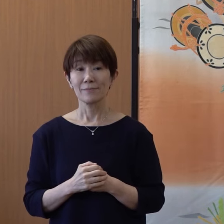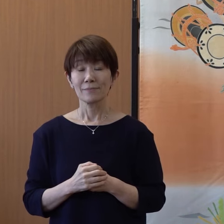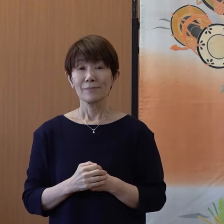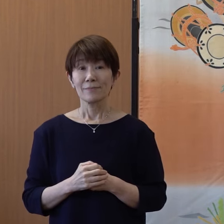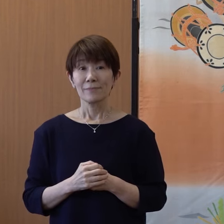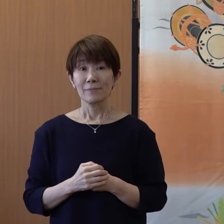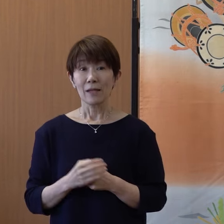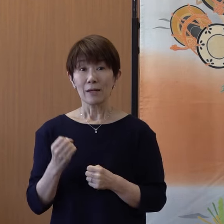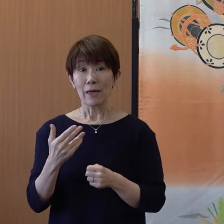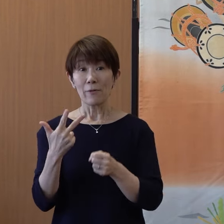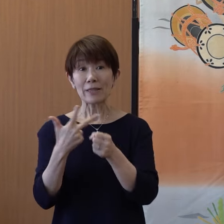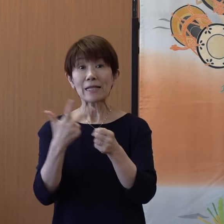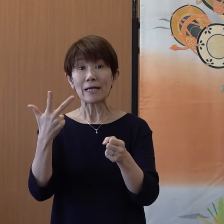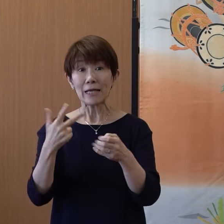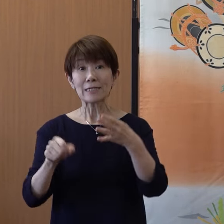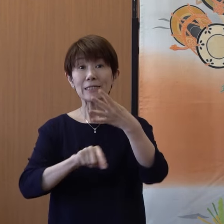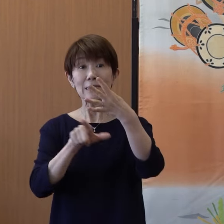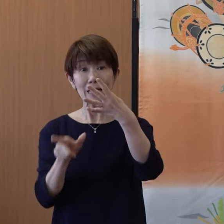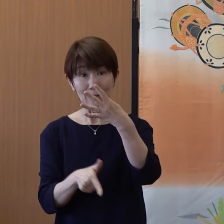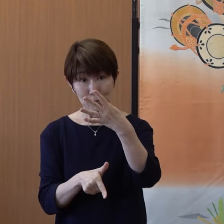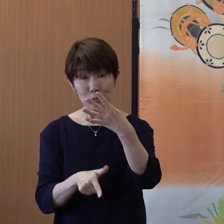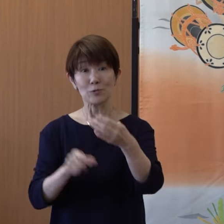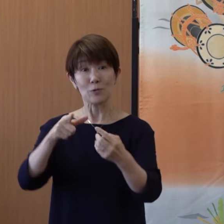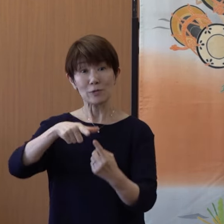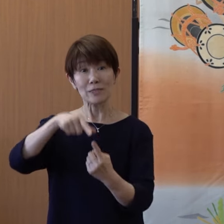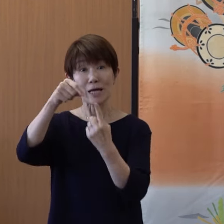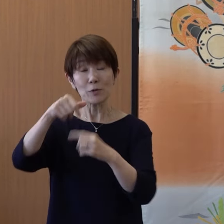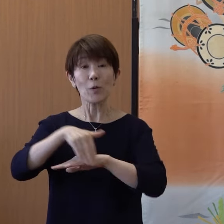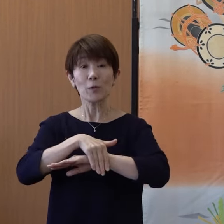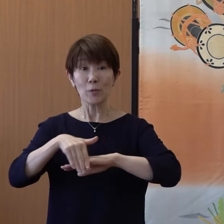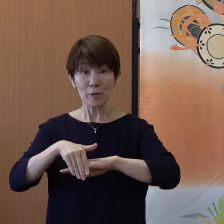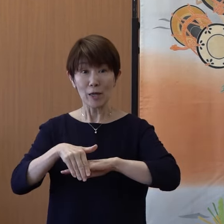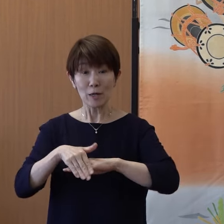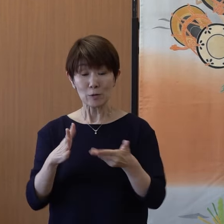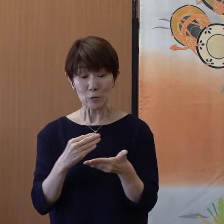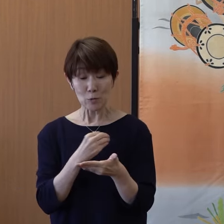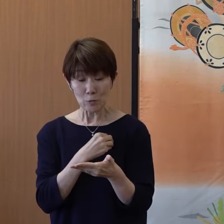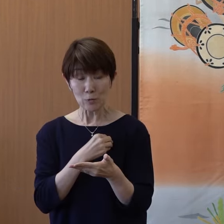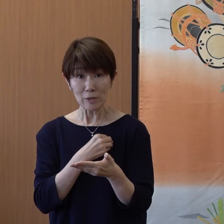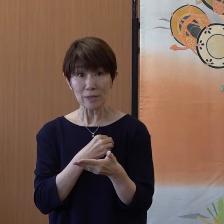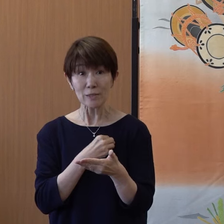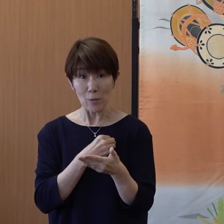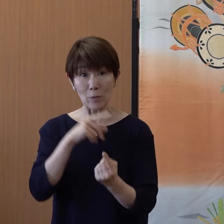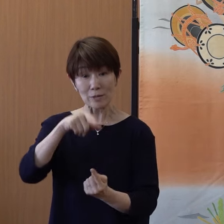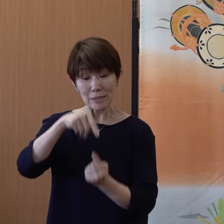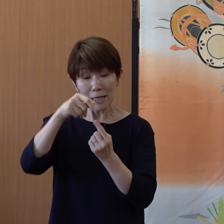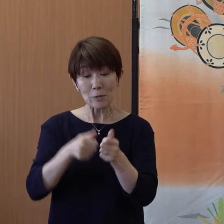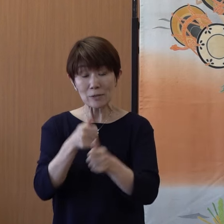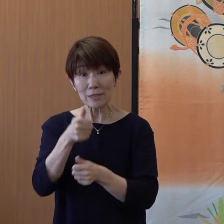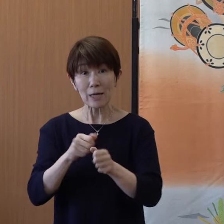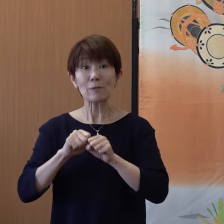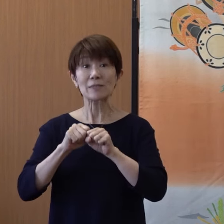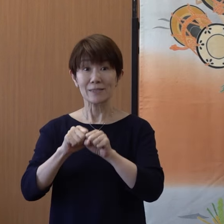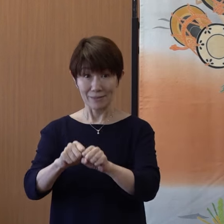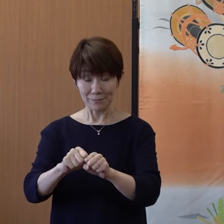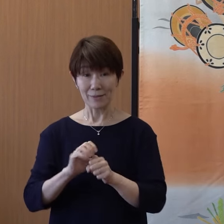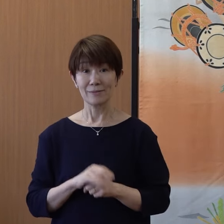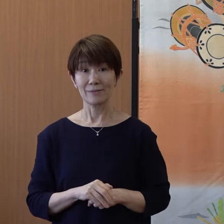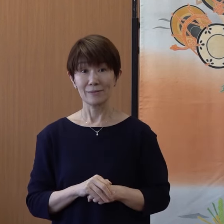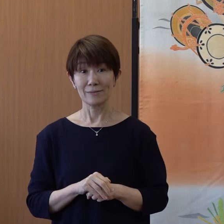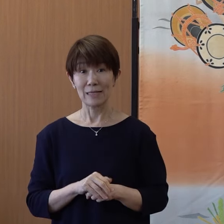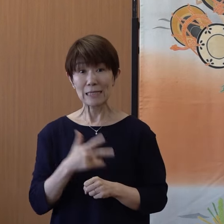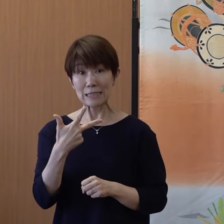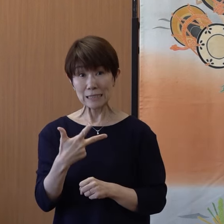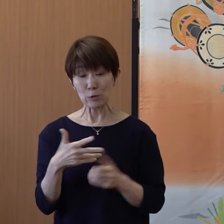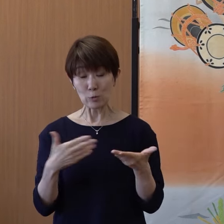令和7年4月採用予定の職員採用候補者試験を実施します。市職員